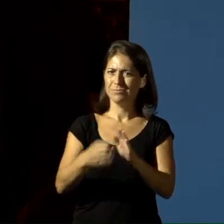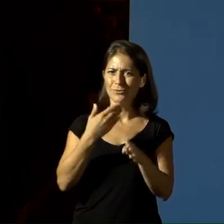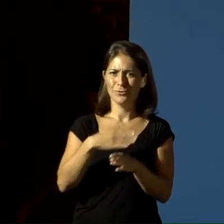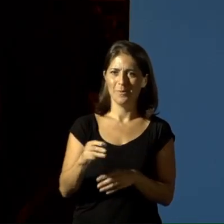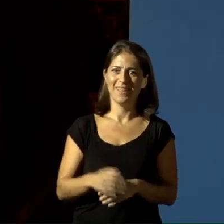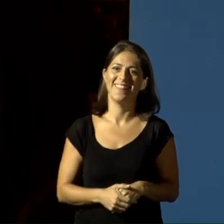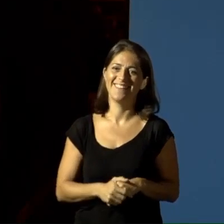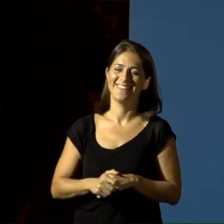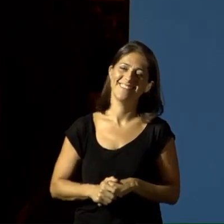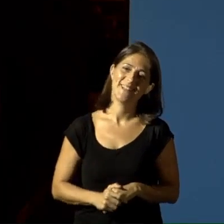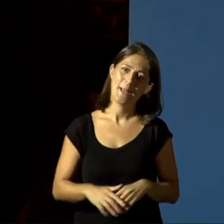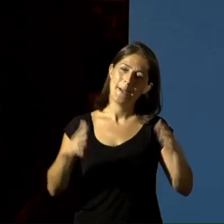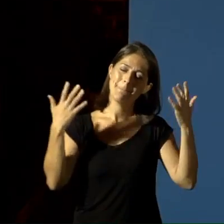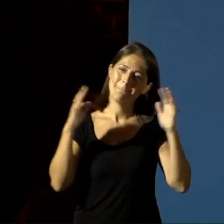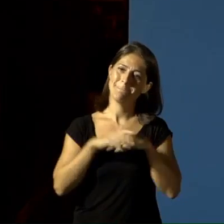Vou rematar.